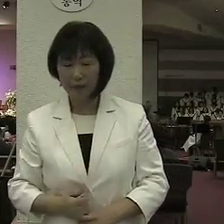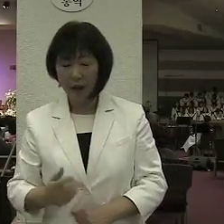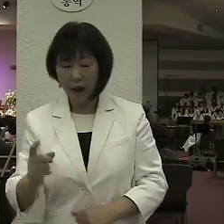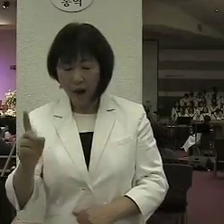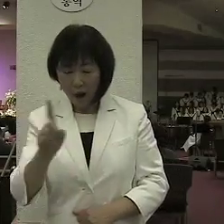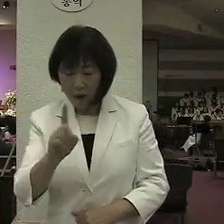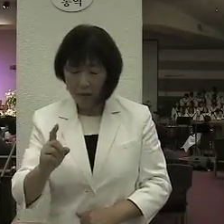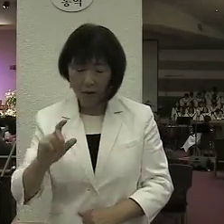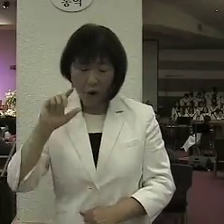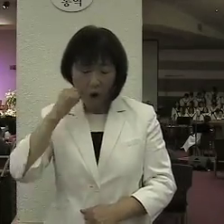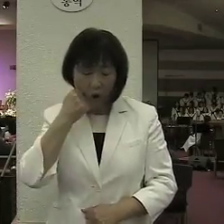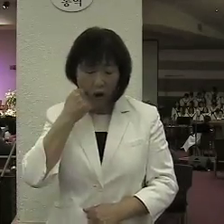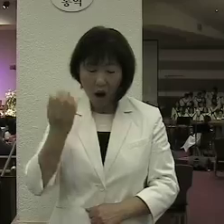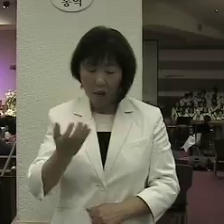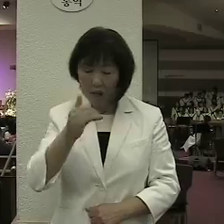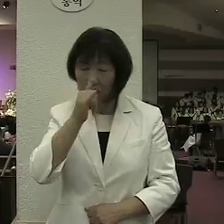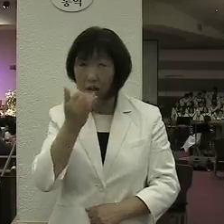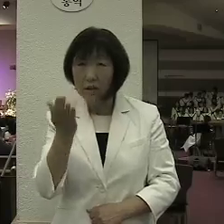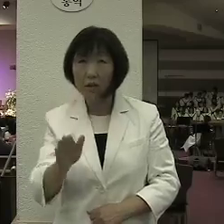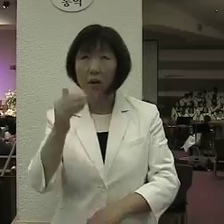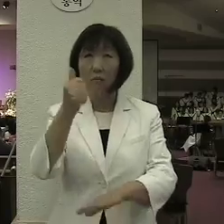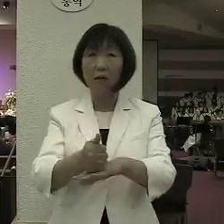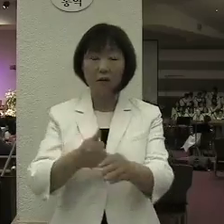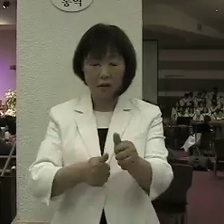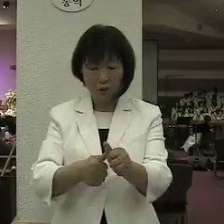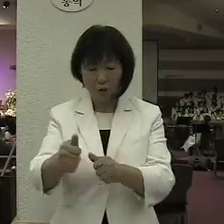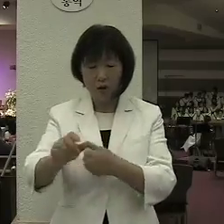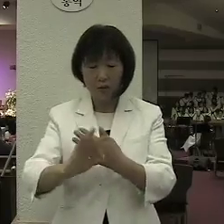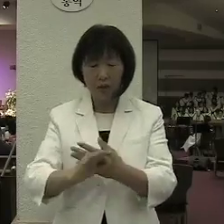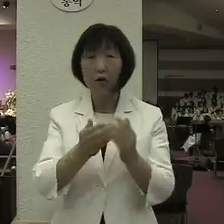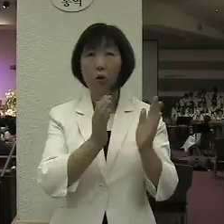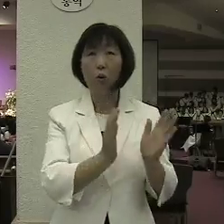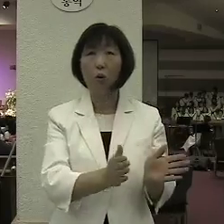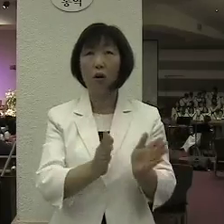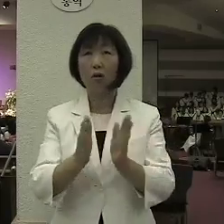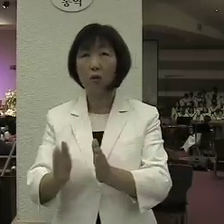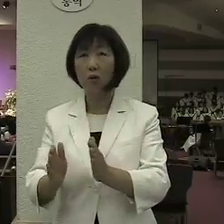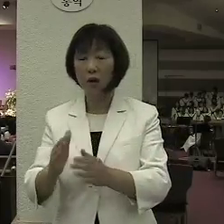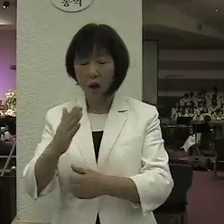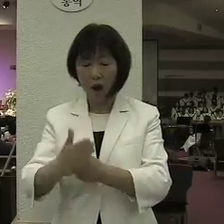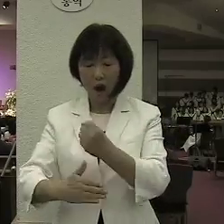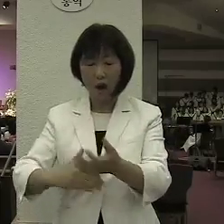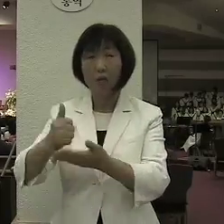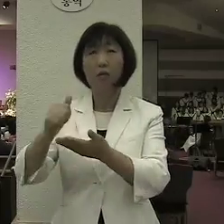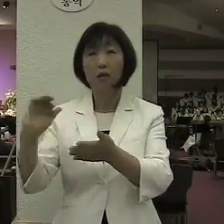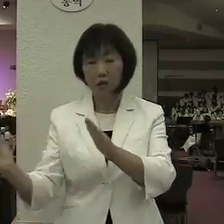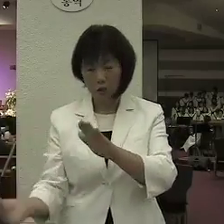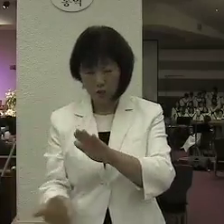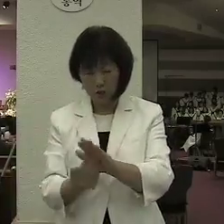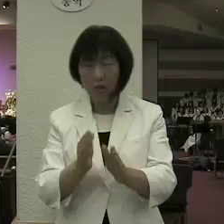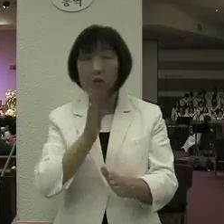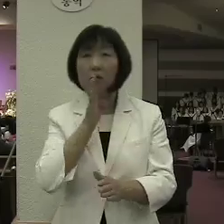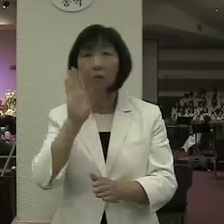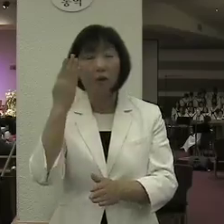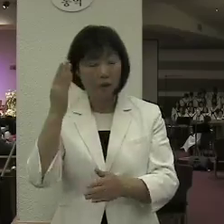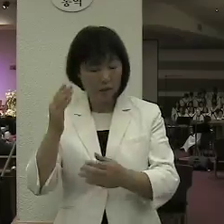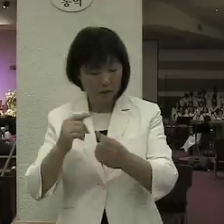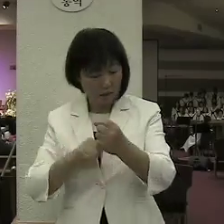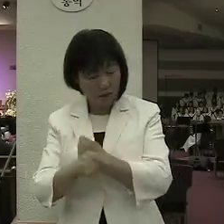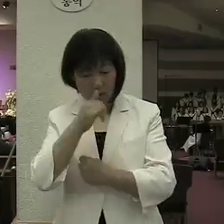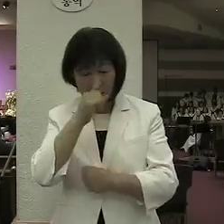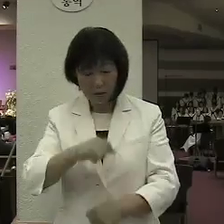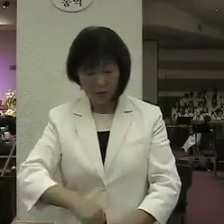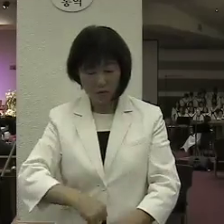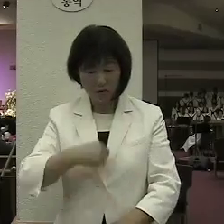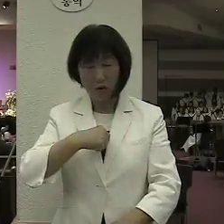때문에 참을 수 있는 것을 볼 수가 있습니다. 여러분, 하나님께서 요한계시록을 통해 왜 마지막 때를 보여주시냐면은